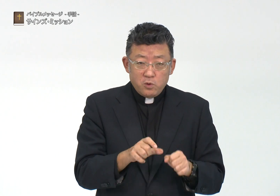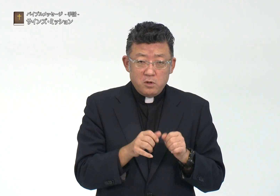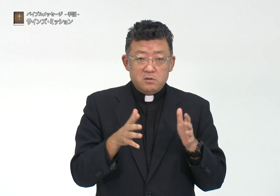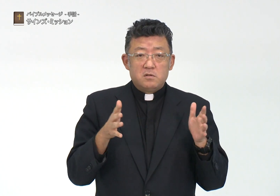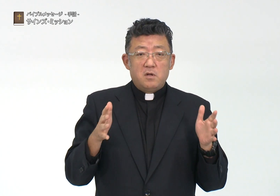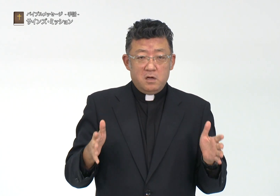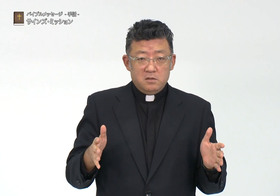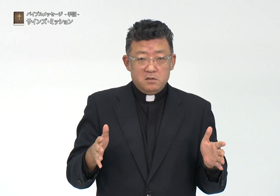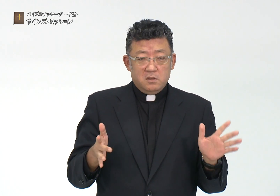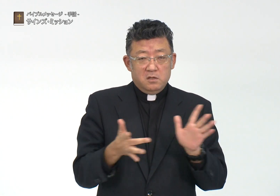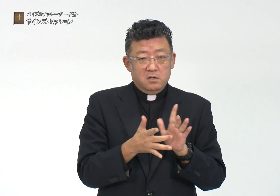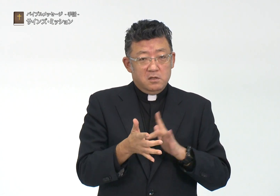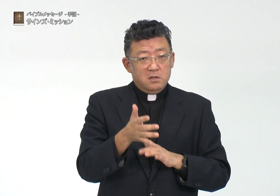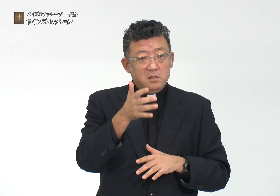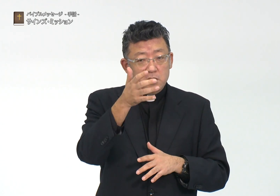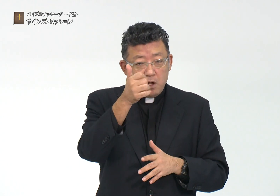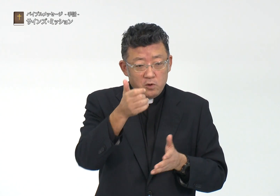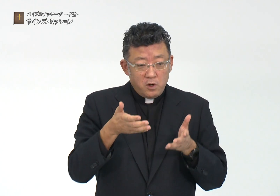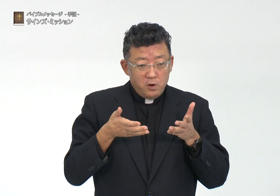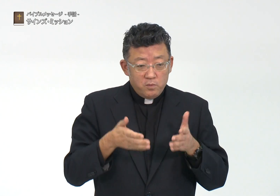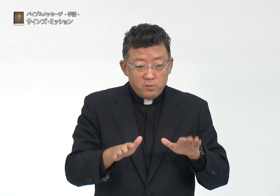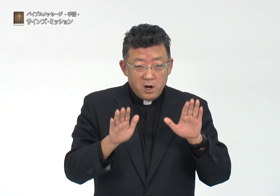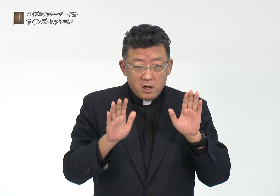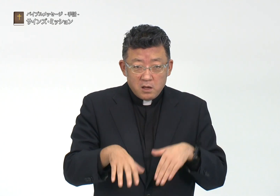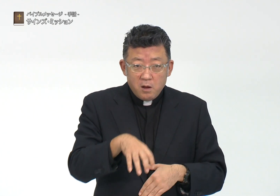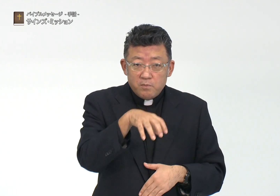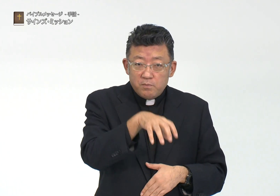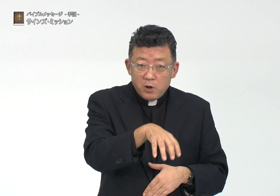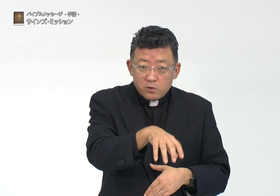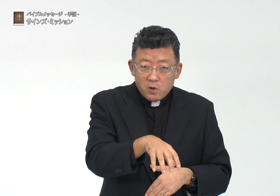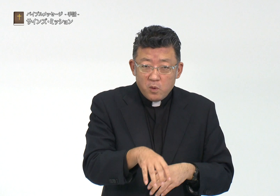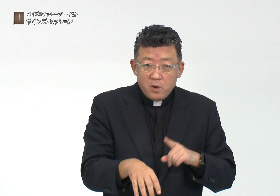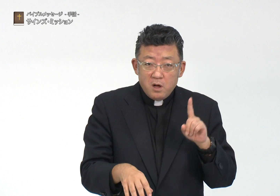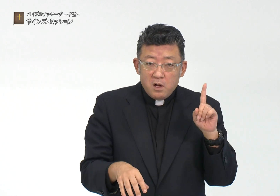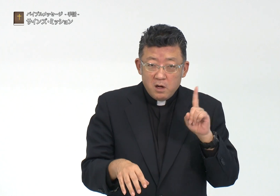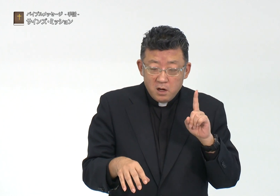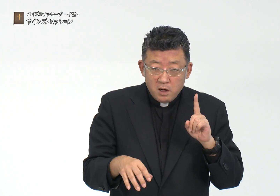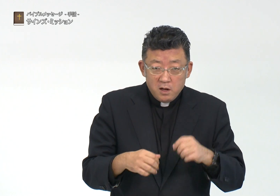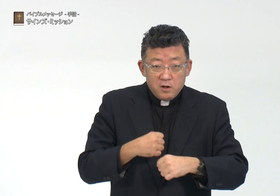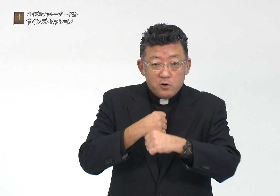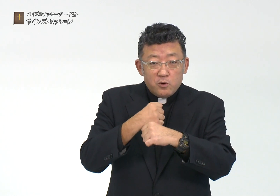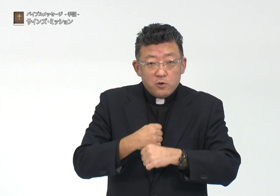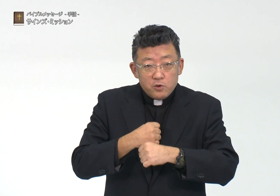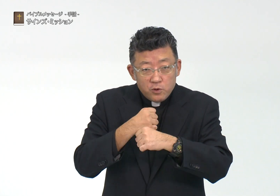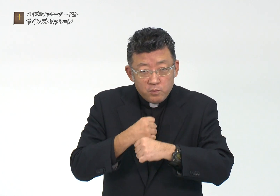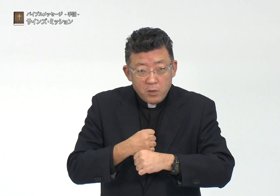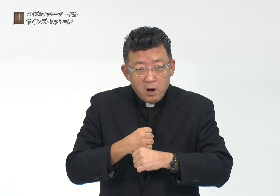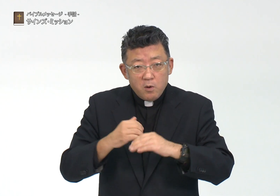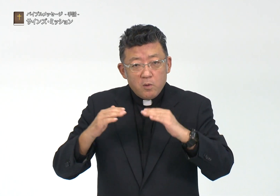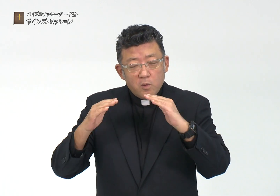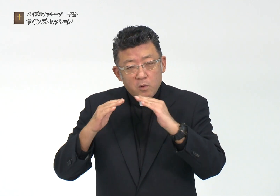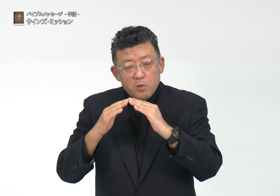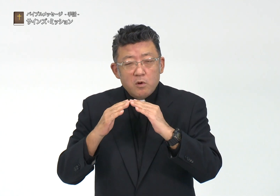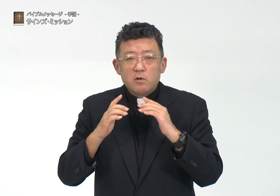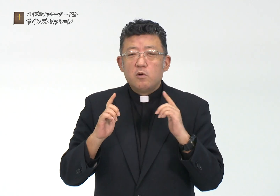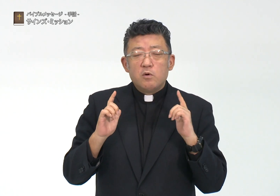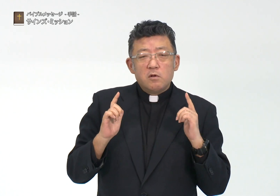ある伝承によるとその時代イエスが生まれたのは馬小屋では